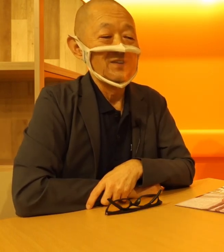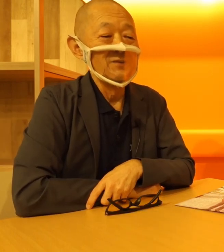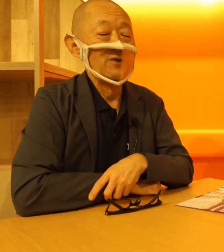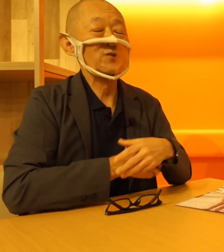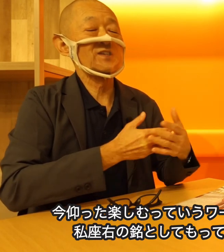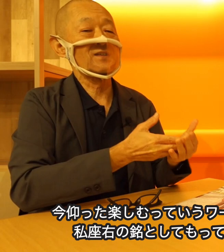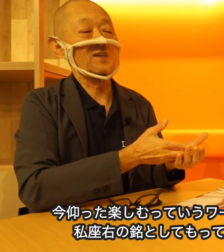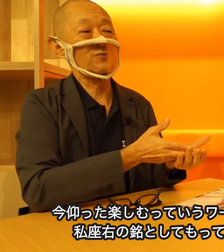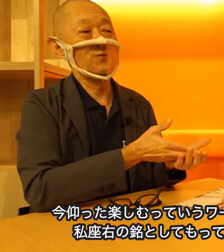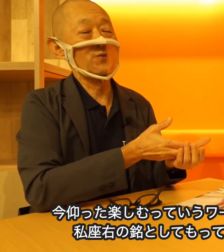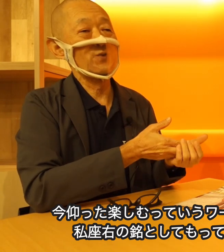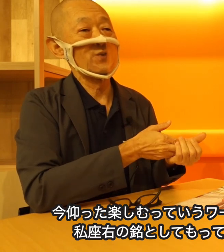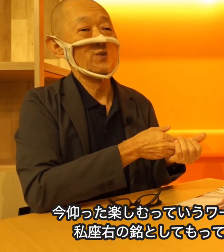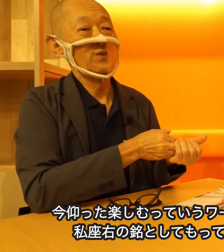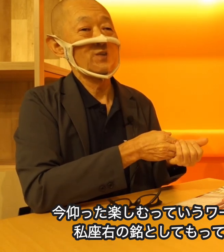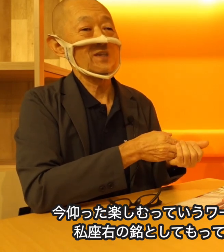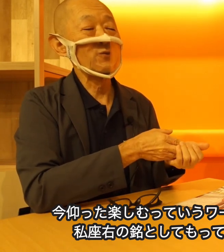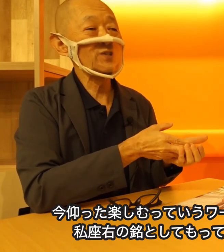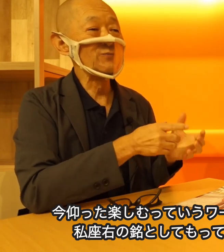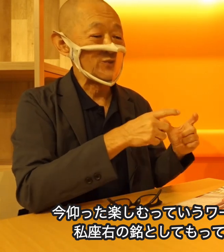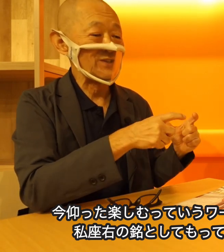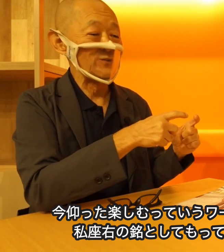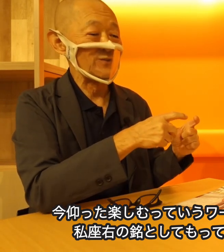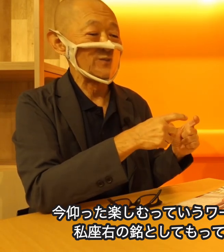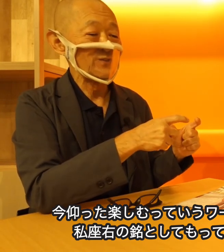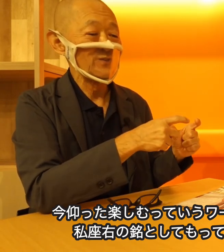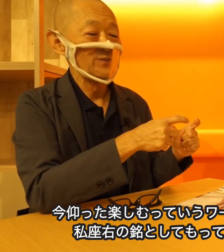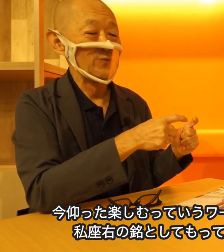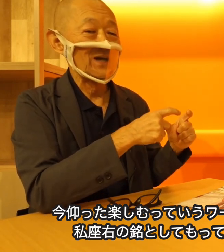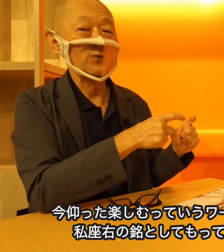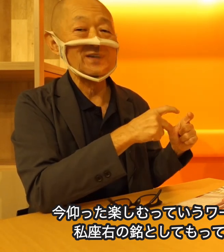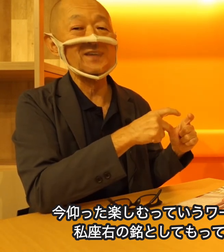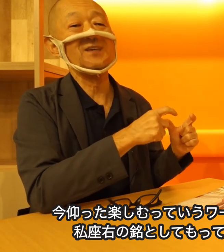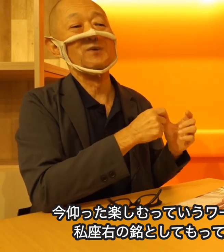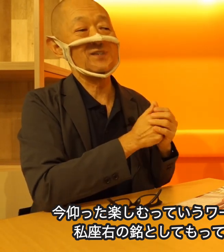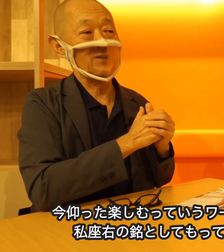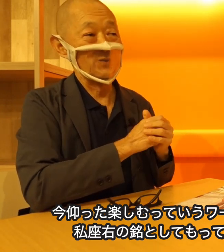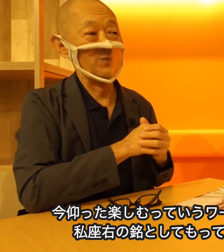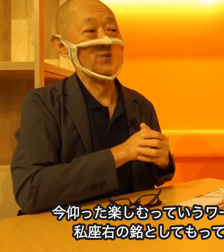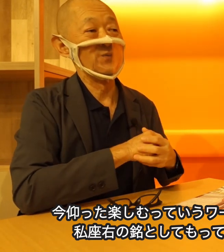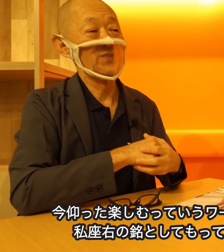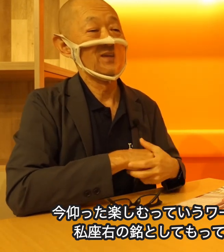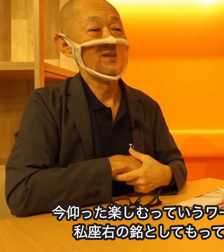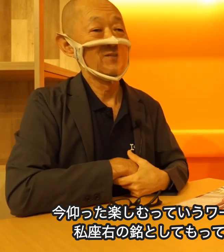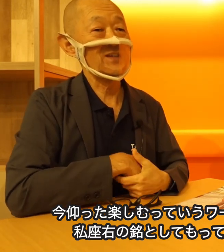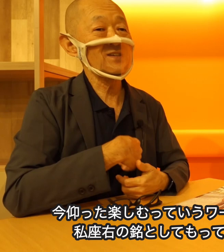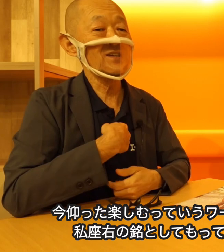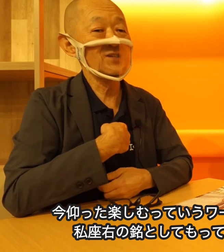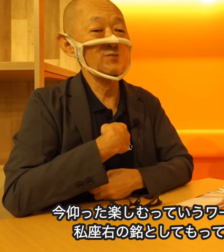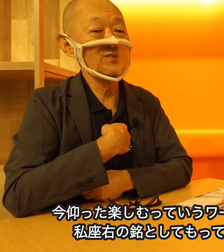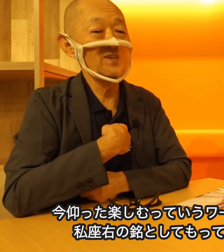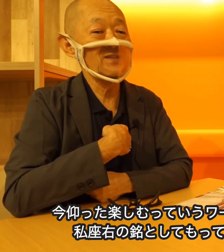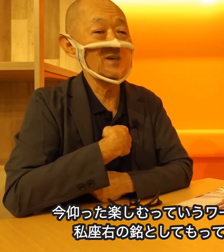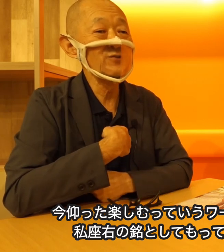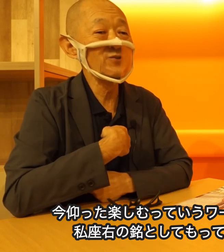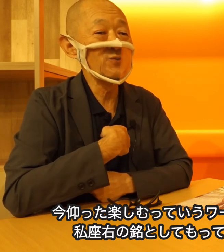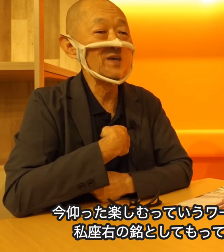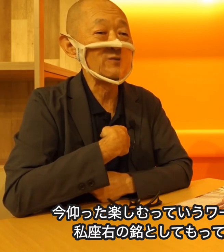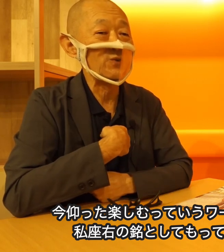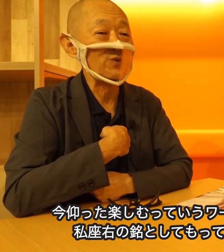今おっしゃったその楽しむっていうワードが出てきましたけども、私が自分で座右の銘